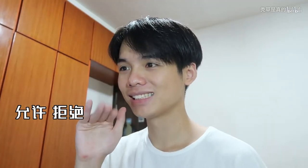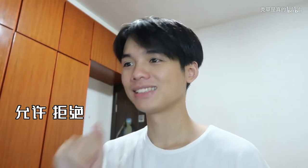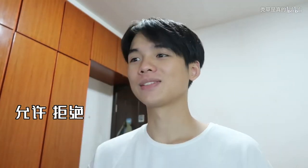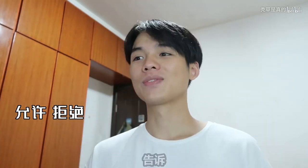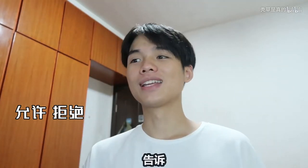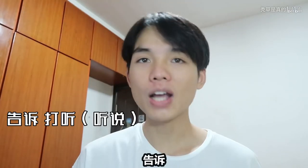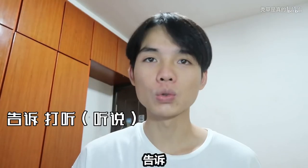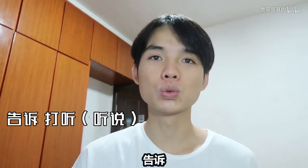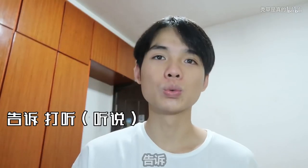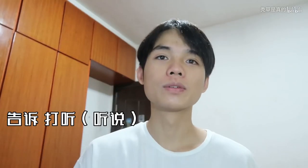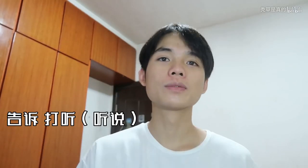告诉，